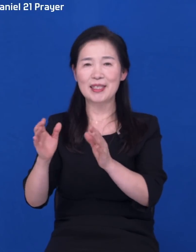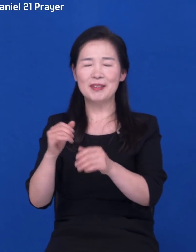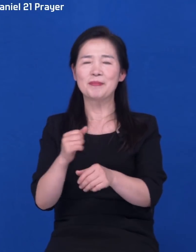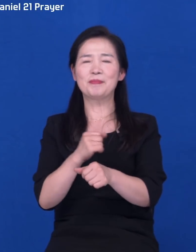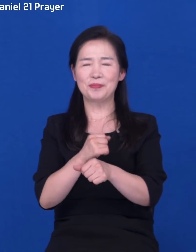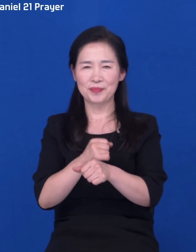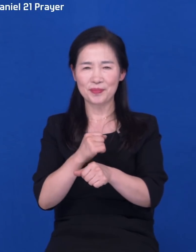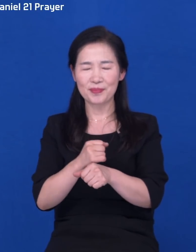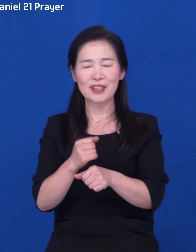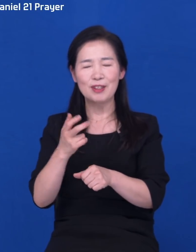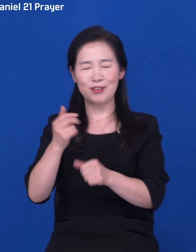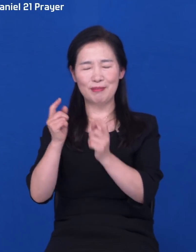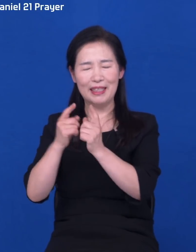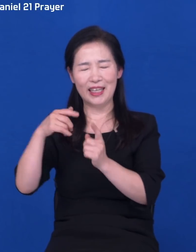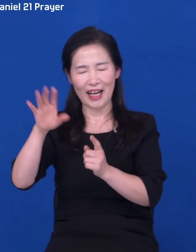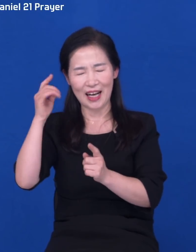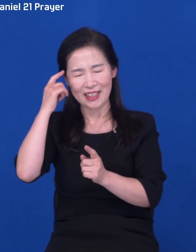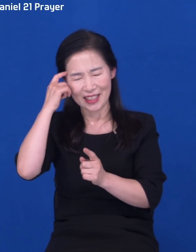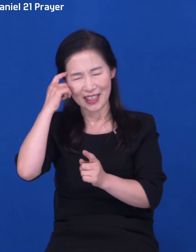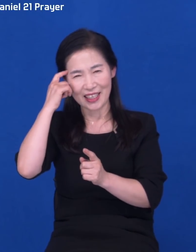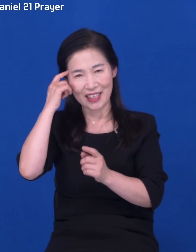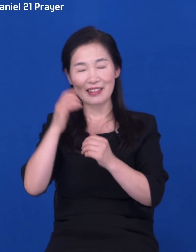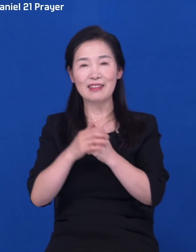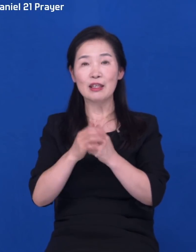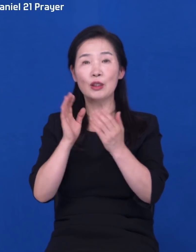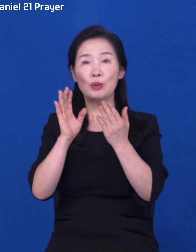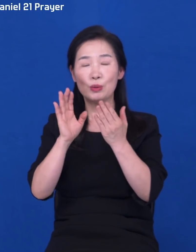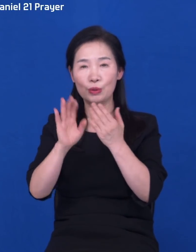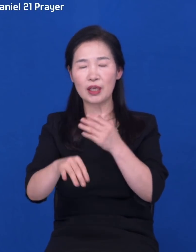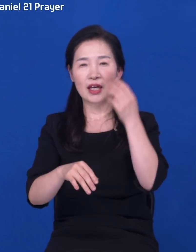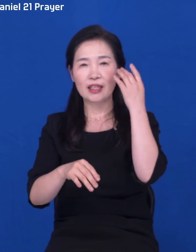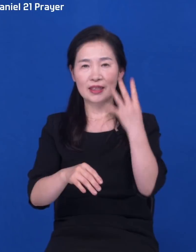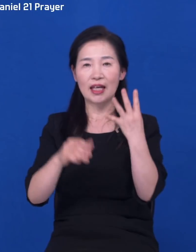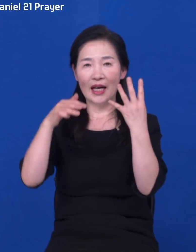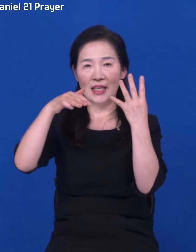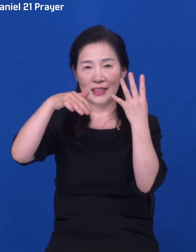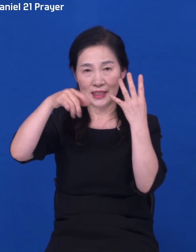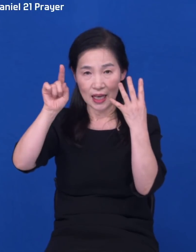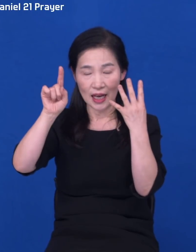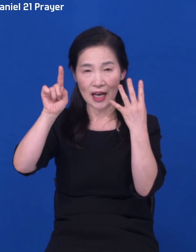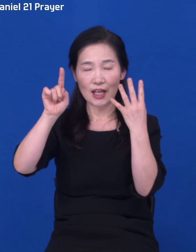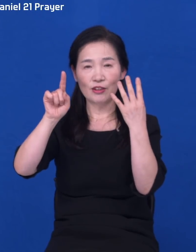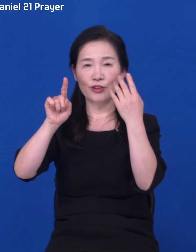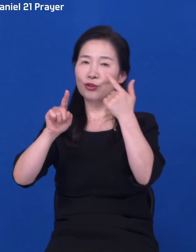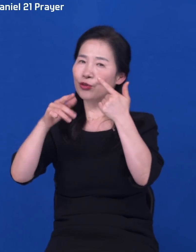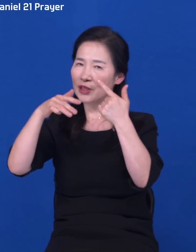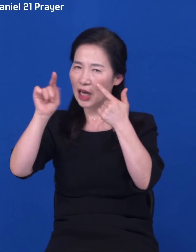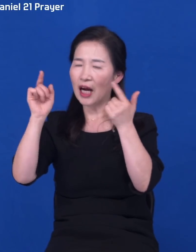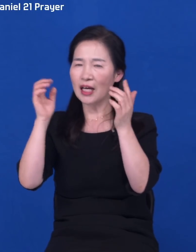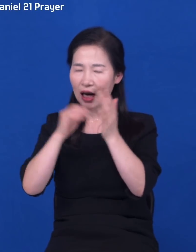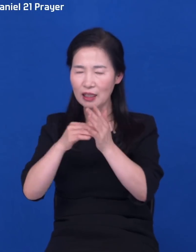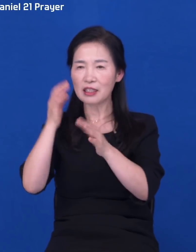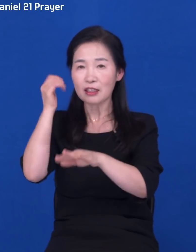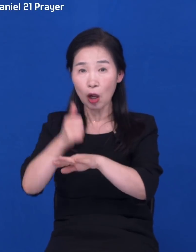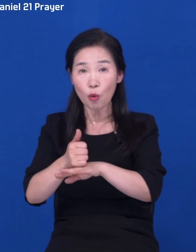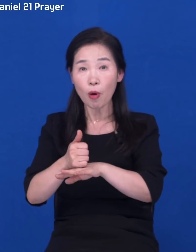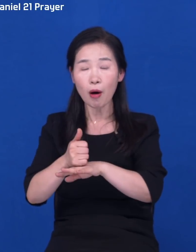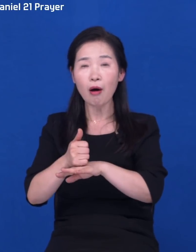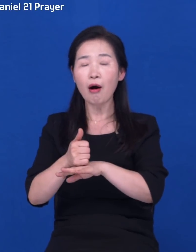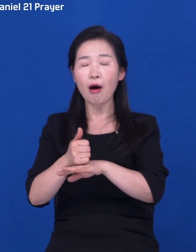젖어 있다가, 이제 이후에 다시 이제 4차부터 6차까지 항암 결과를 들으러 갔는데